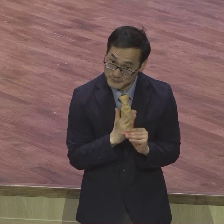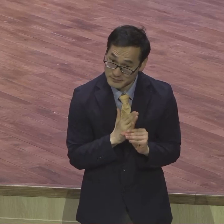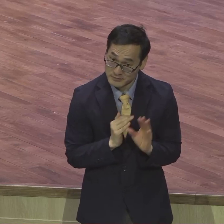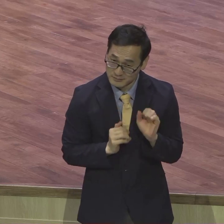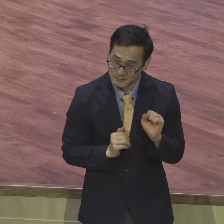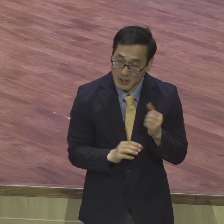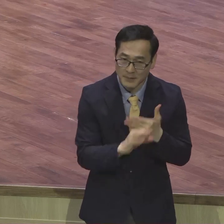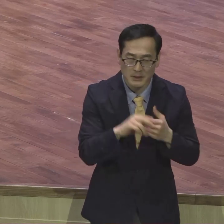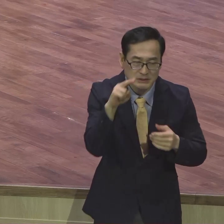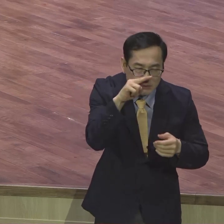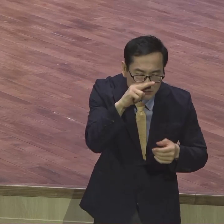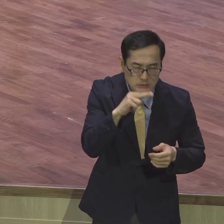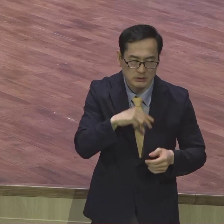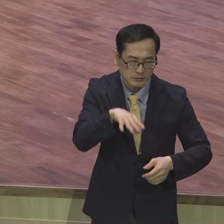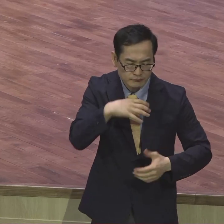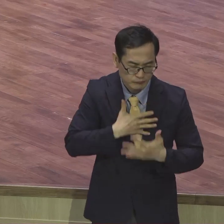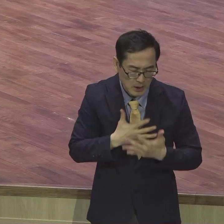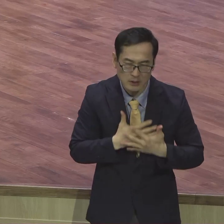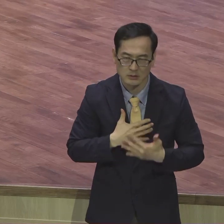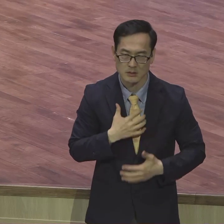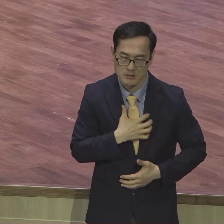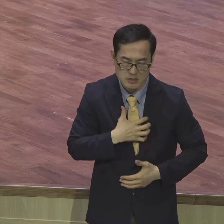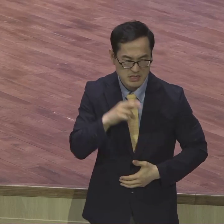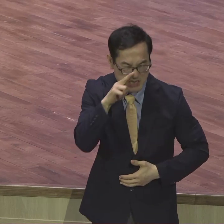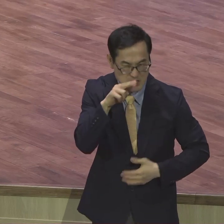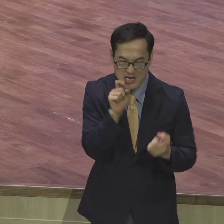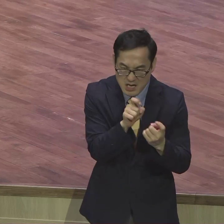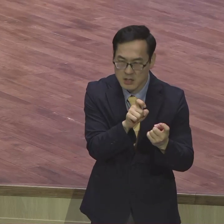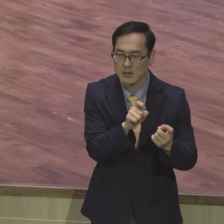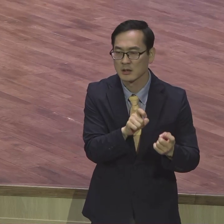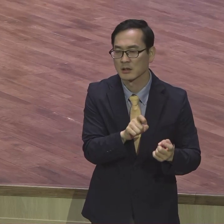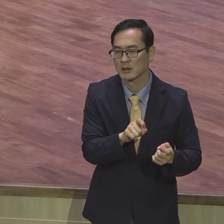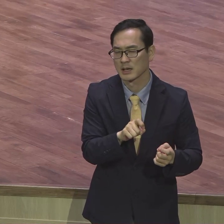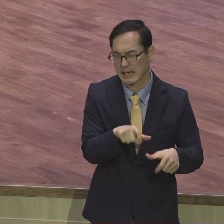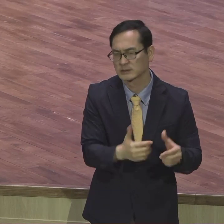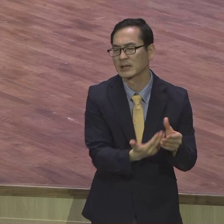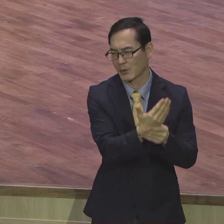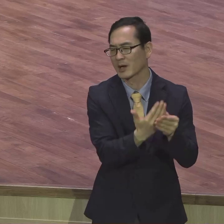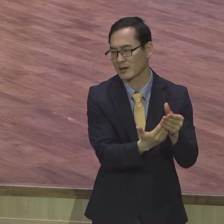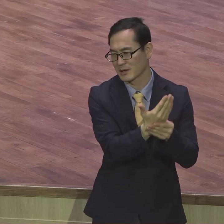시기하고 질투하고 육신이 눈에 보이는 서러운 인생사니까요.